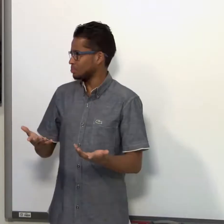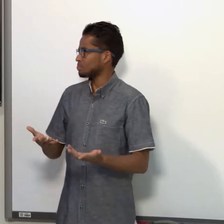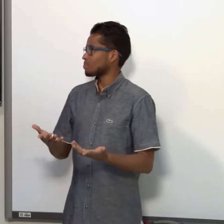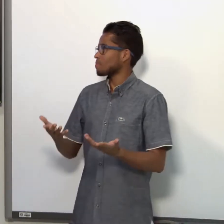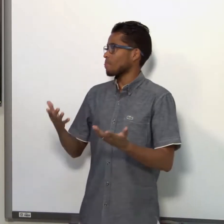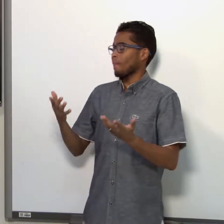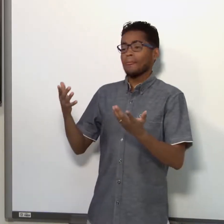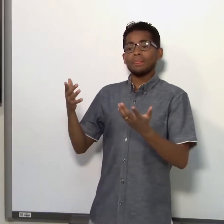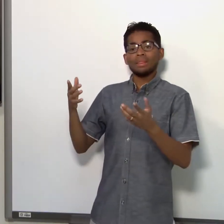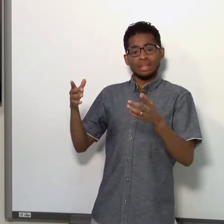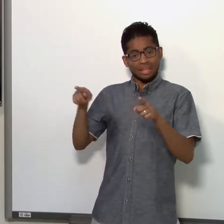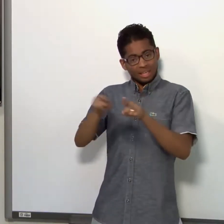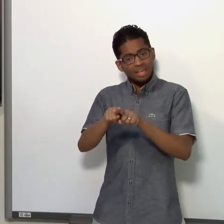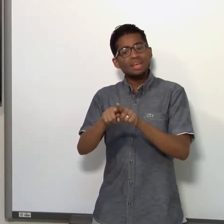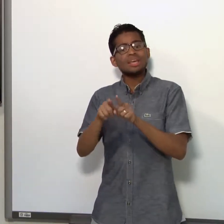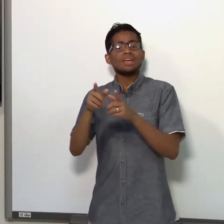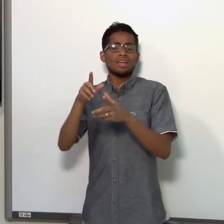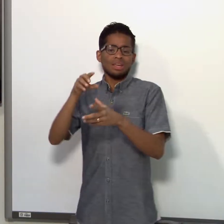imposição dos ouvintes sobre os surdos.